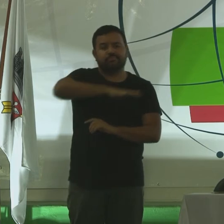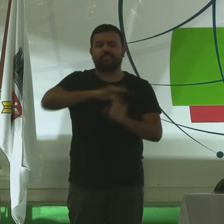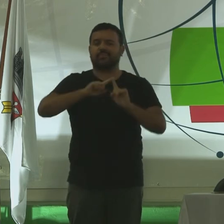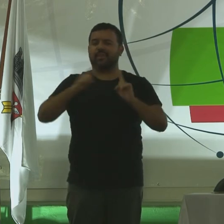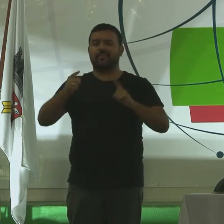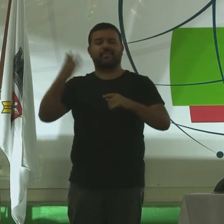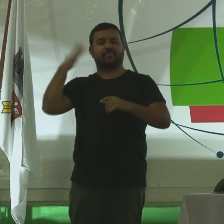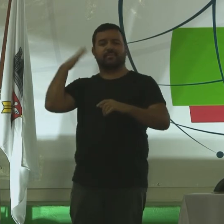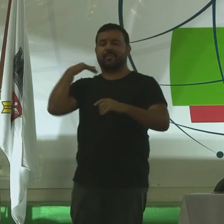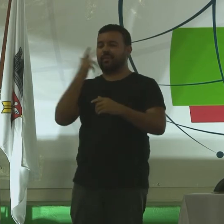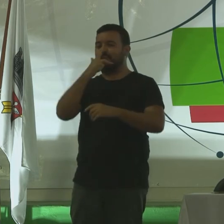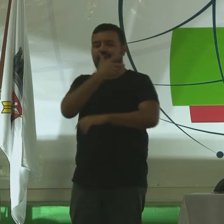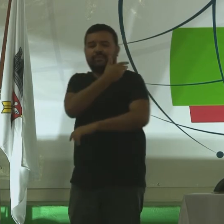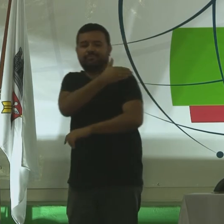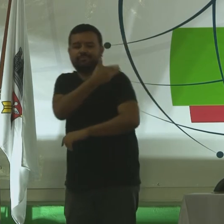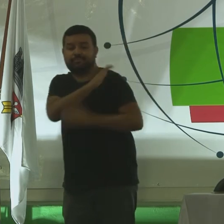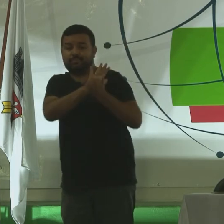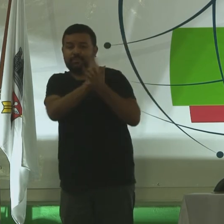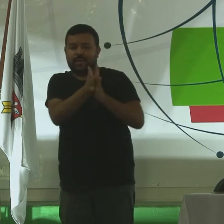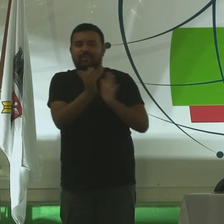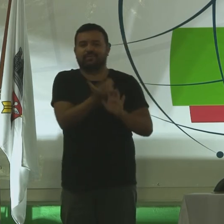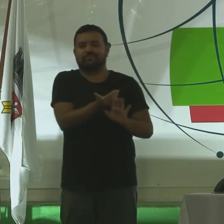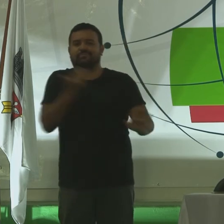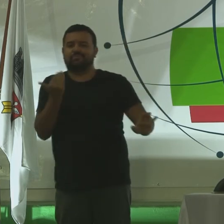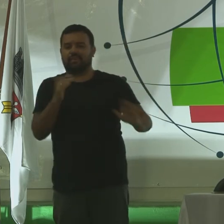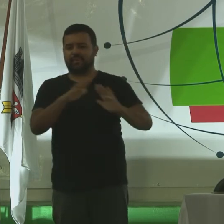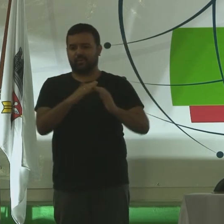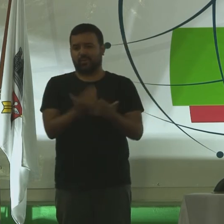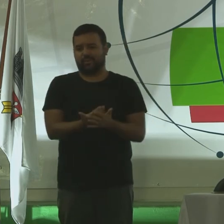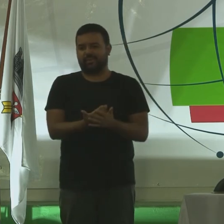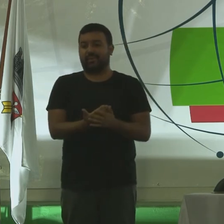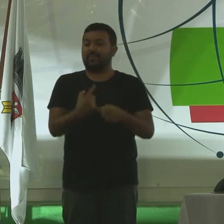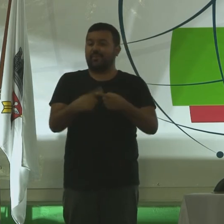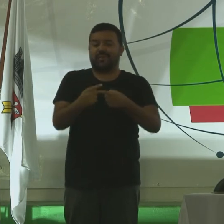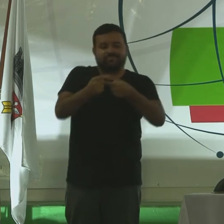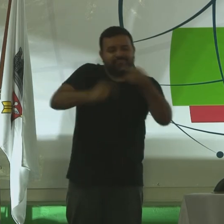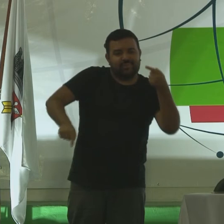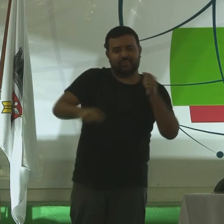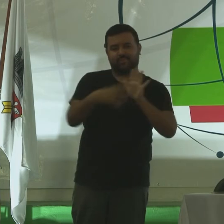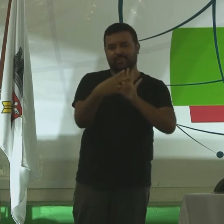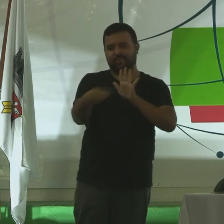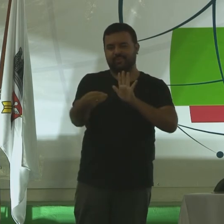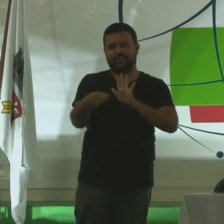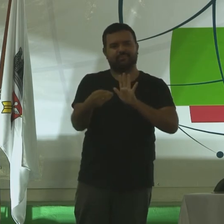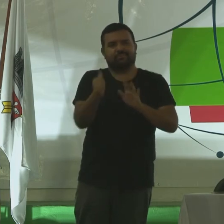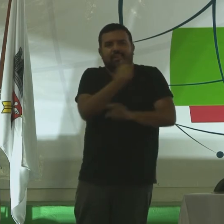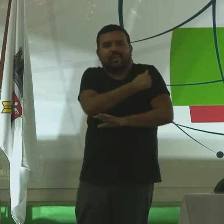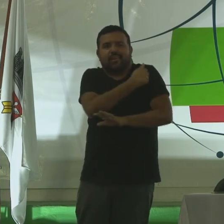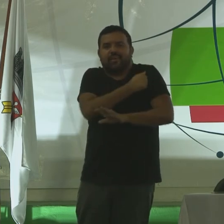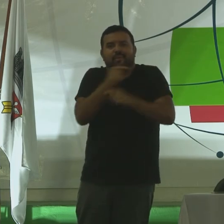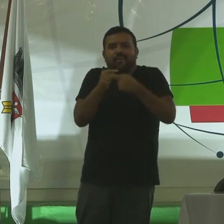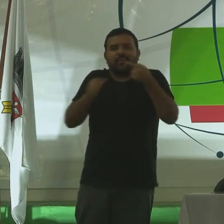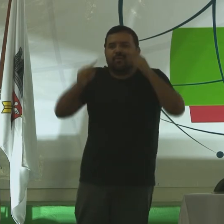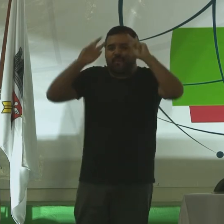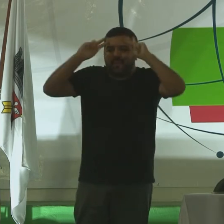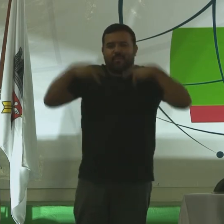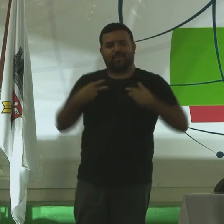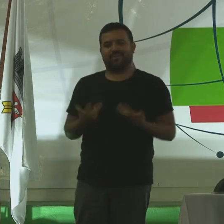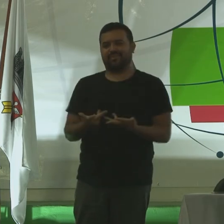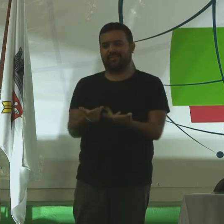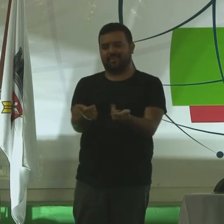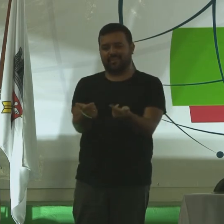da escola porque não era um sujeito ideal, não era um aluno ideal, não era um aluno pensado. Né? Eu